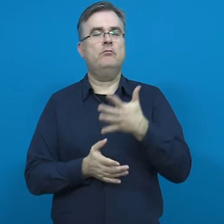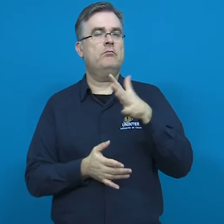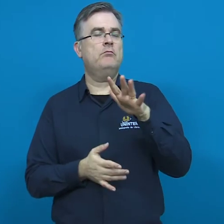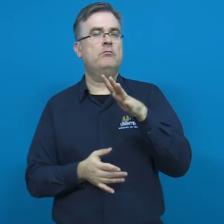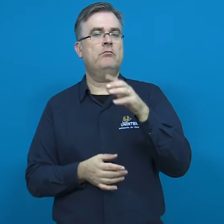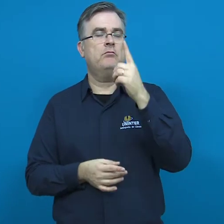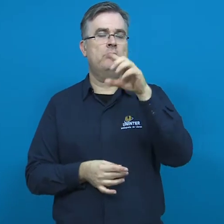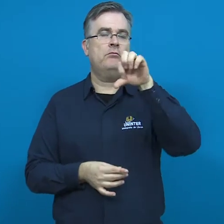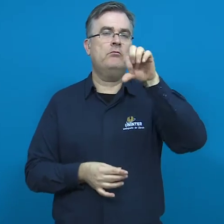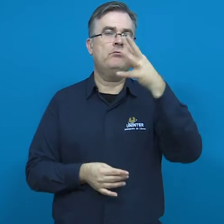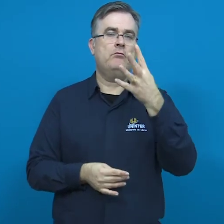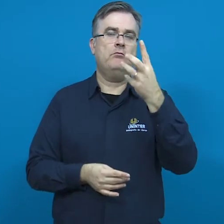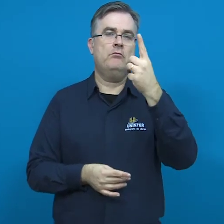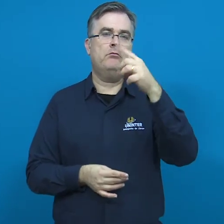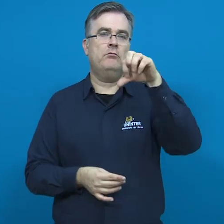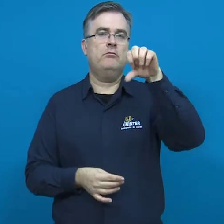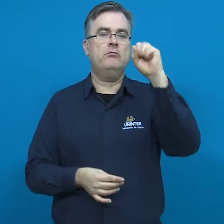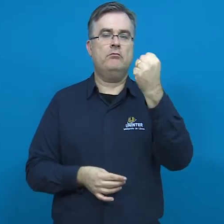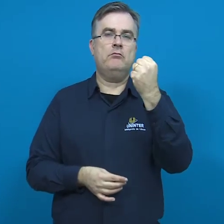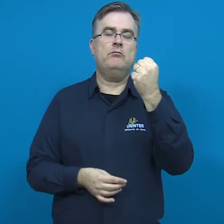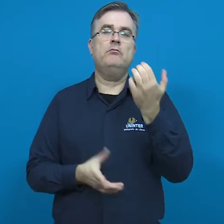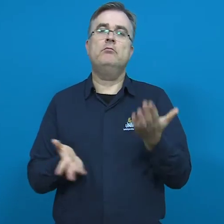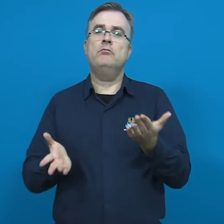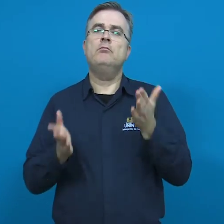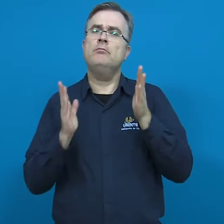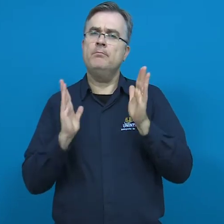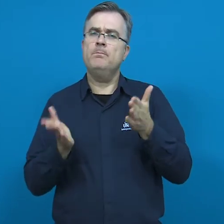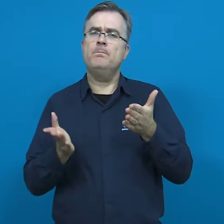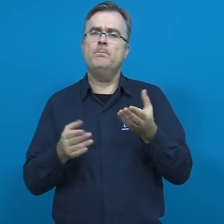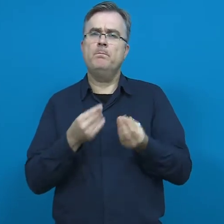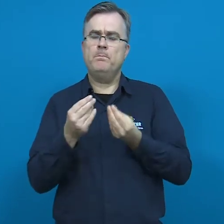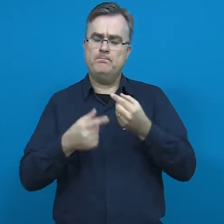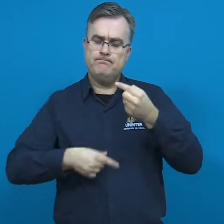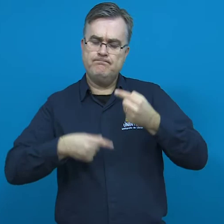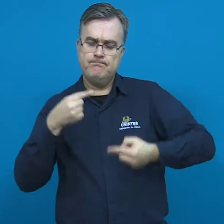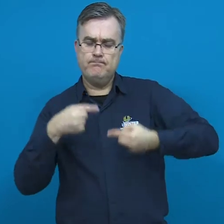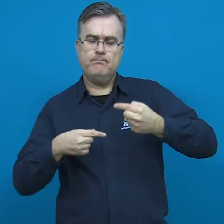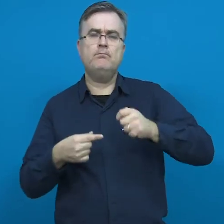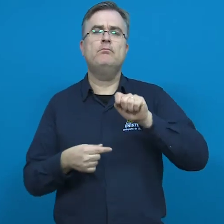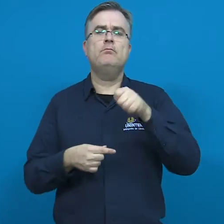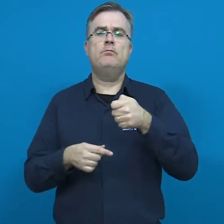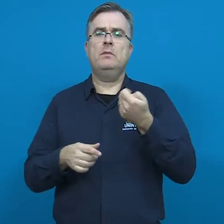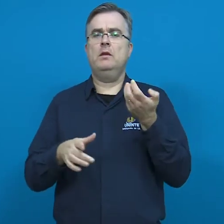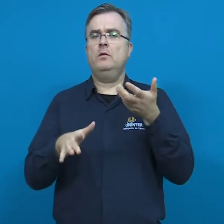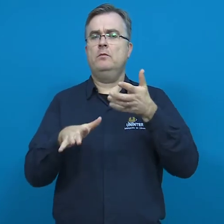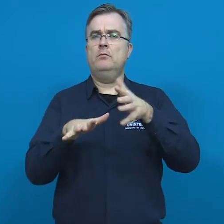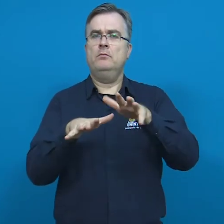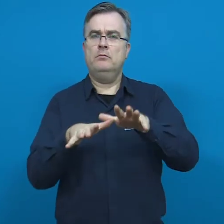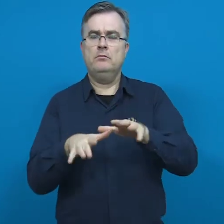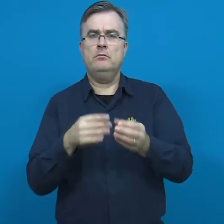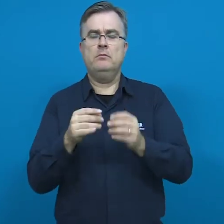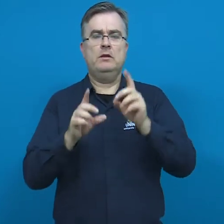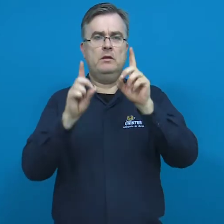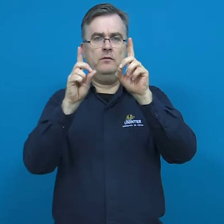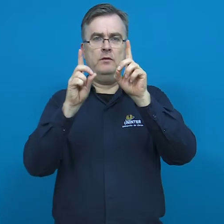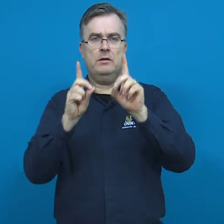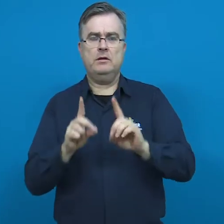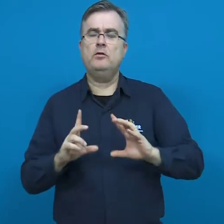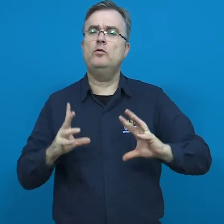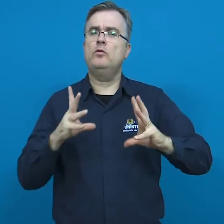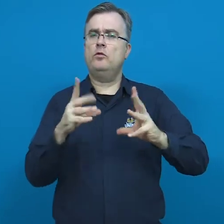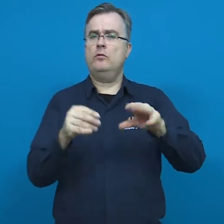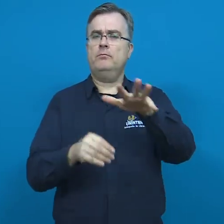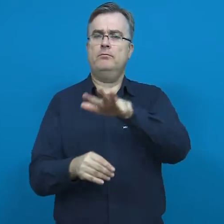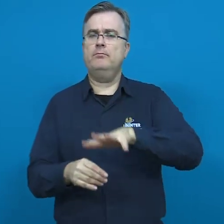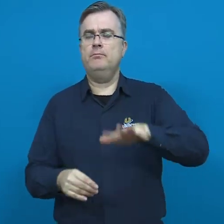1994, mais ou menos 1994, 98. Então já se debatia sobre inclusão, sobre os